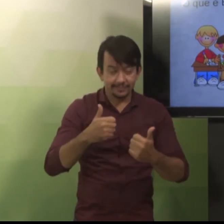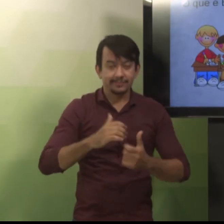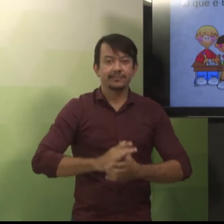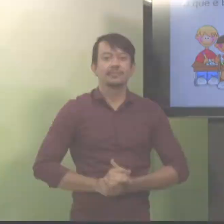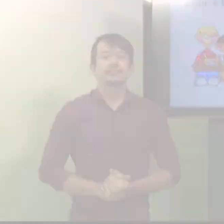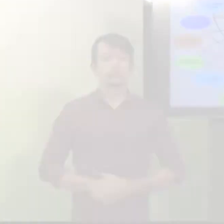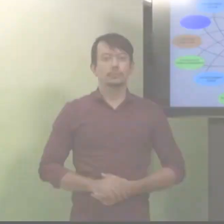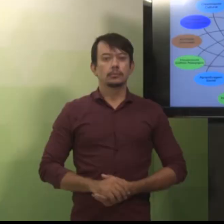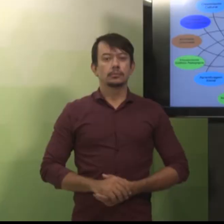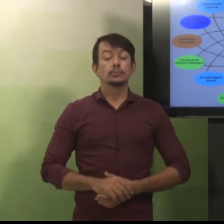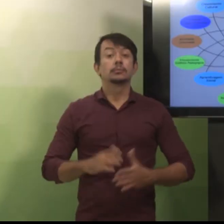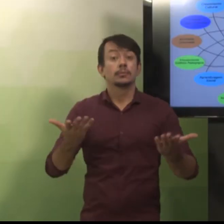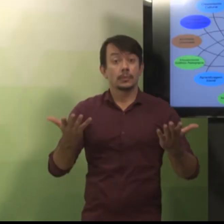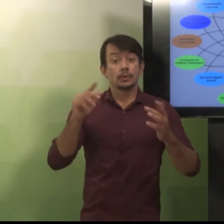é.